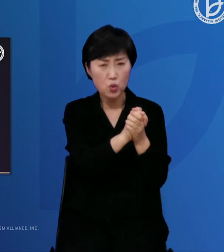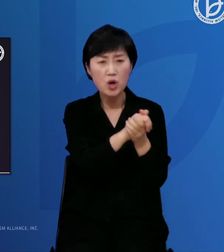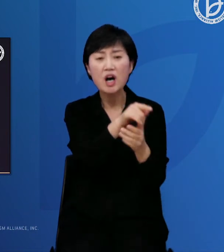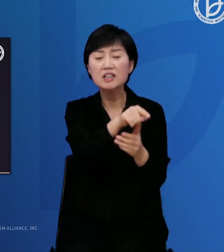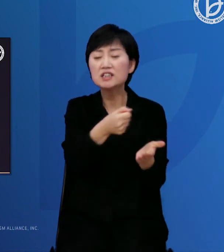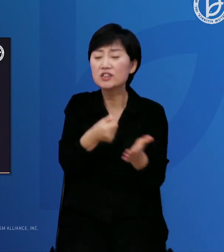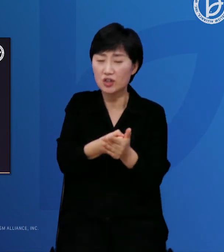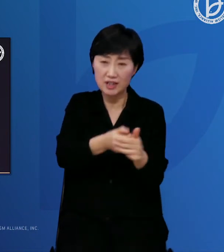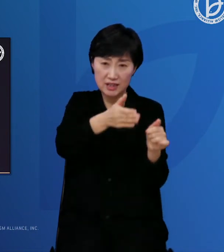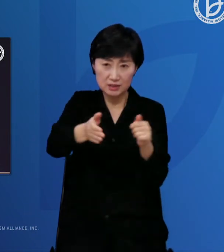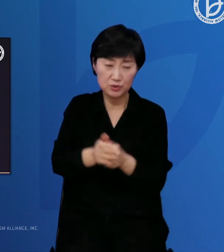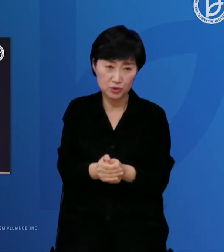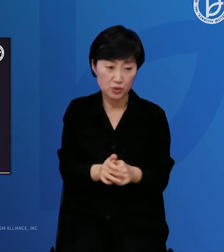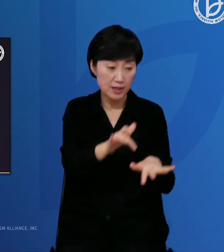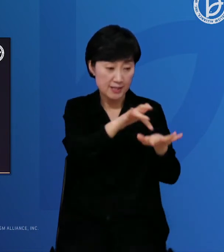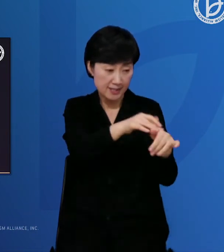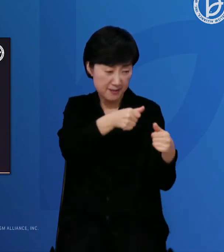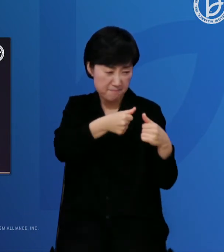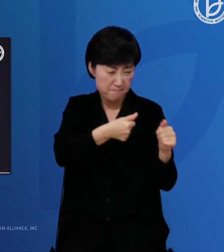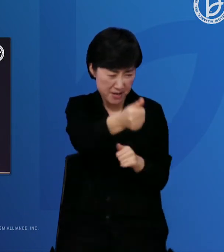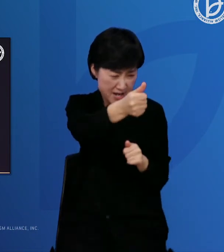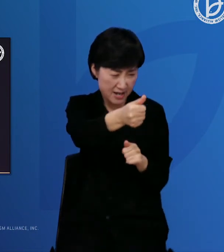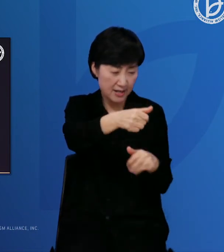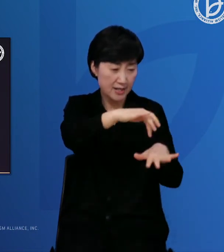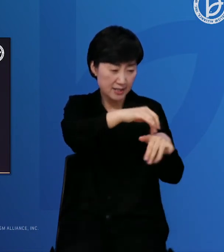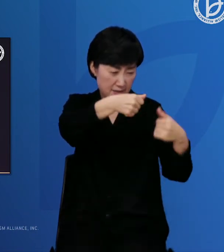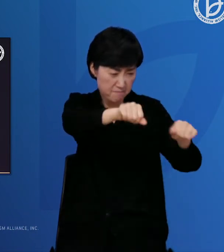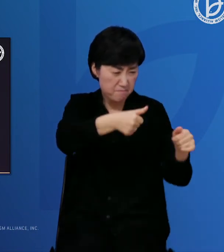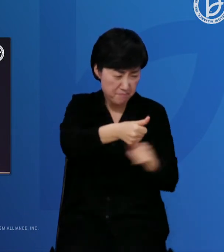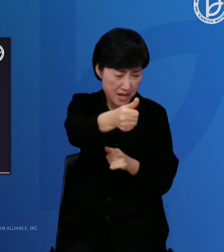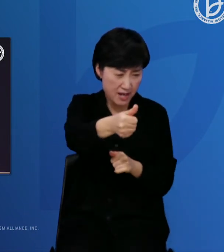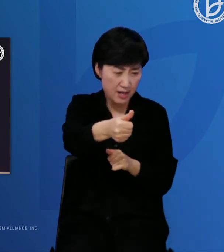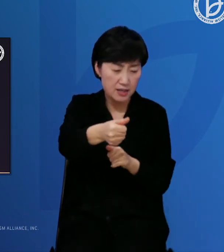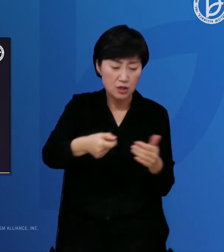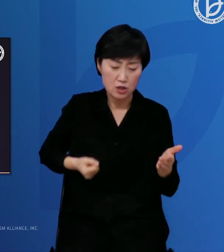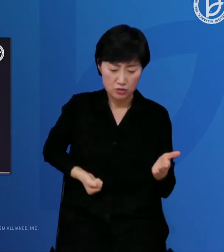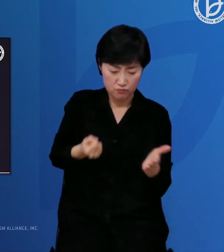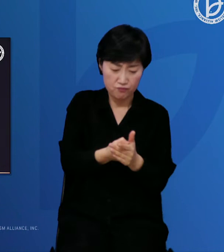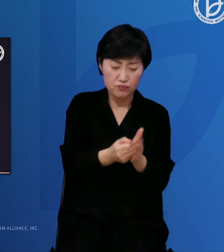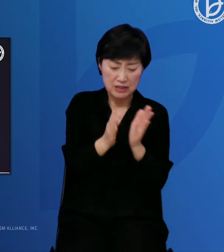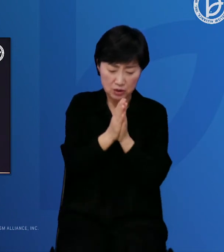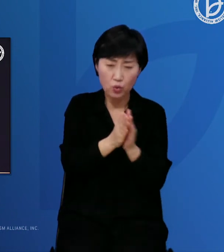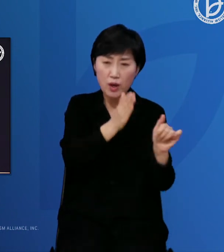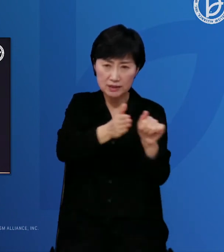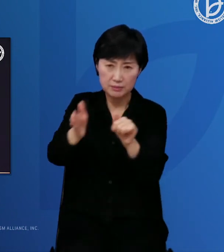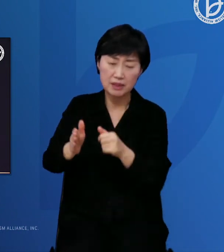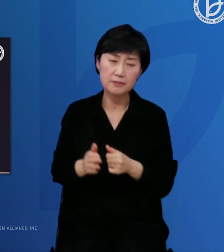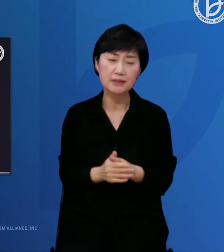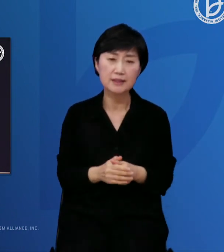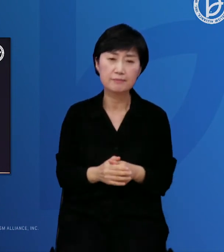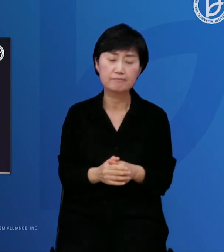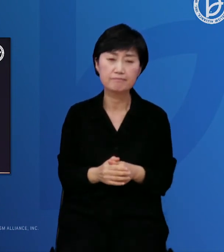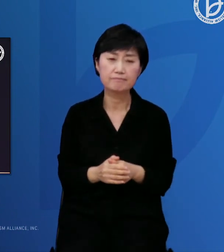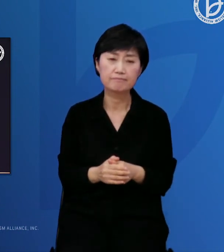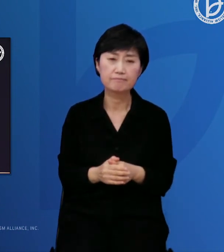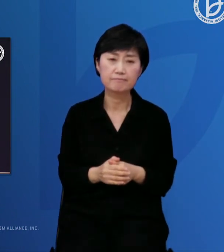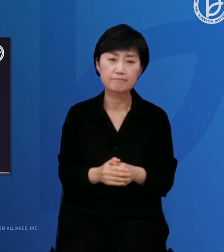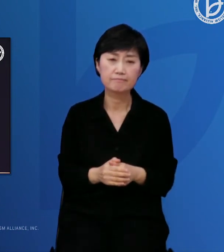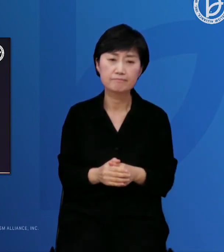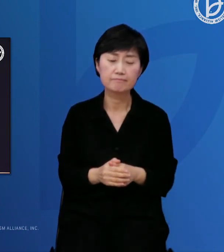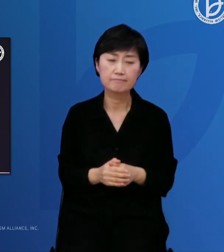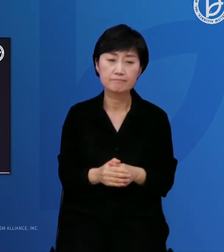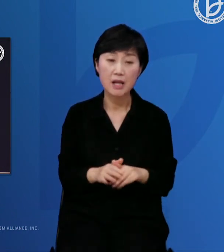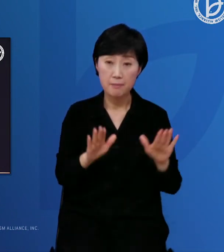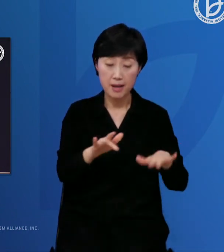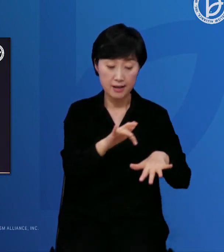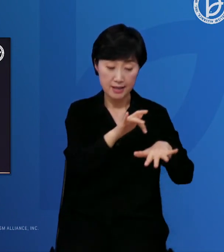해라. and make the preparation to break down the forces of 이게 darkness. 굉장히 중요한 시작입니다. It's a very important start that we must make. 여러분